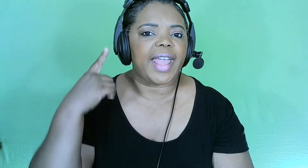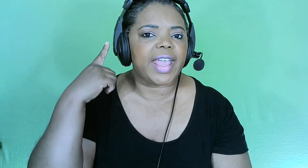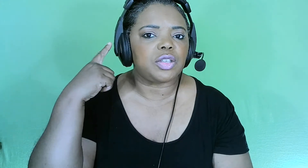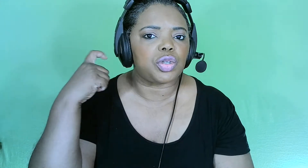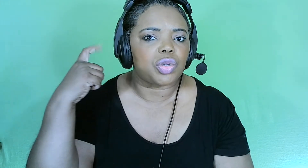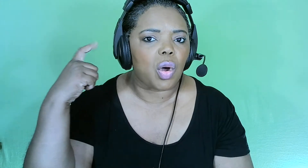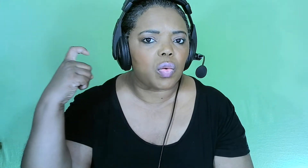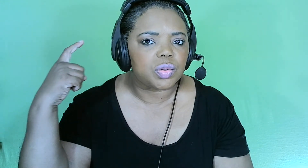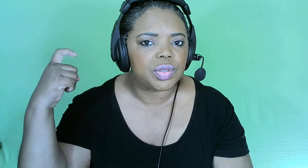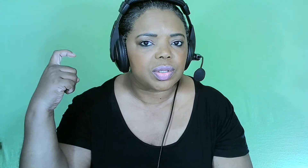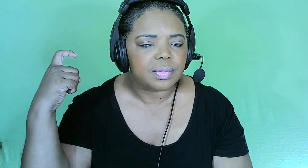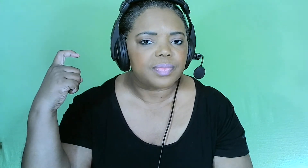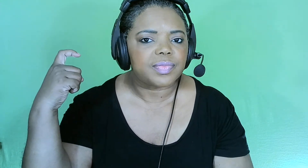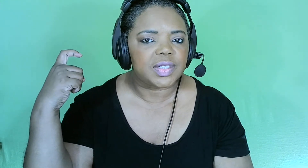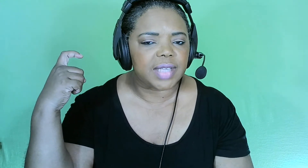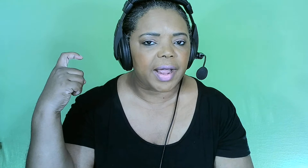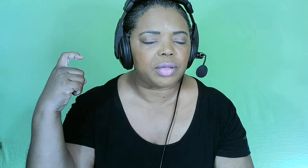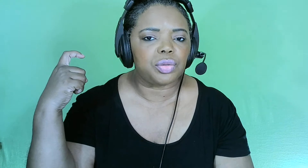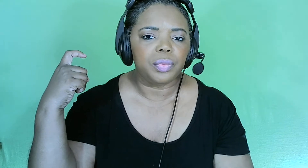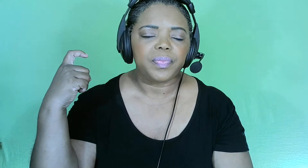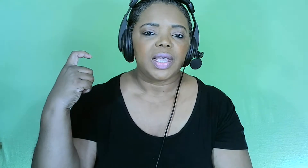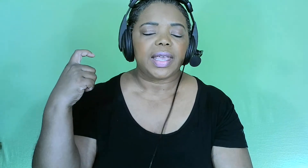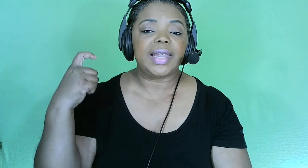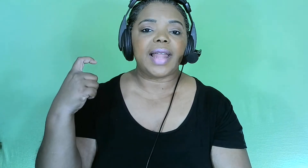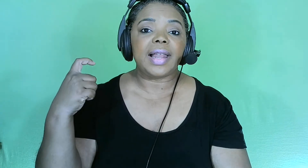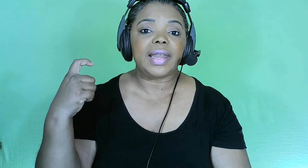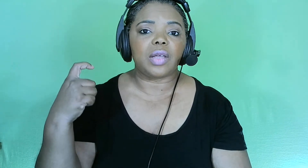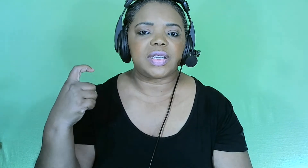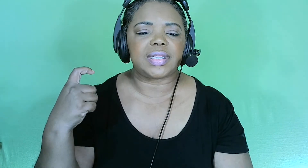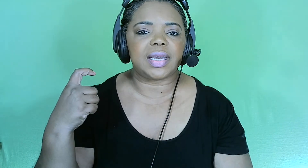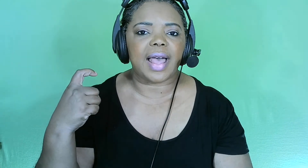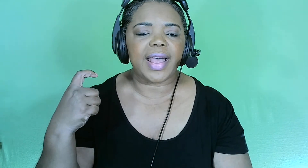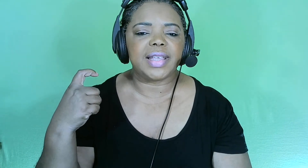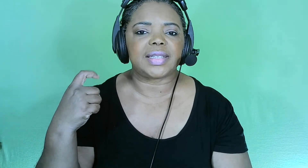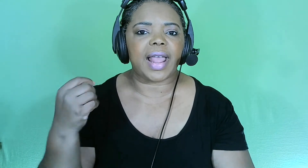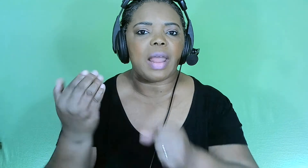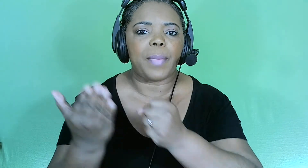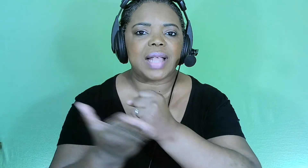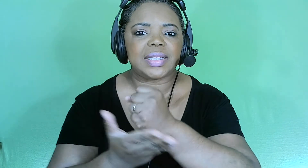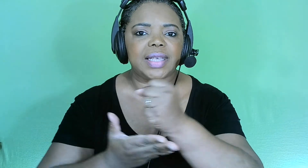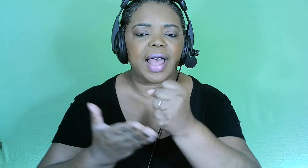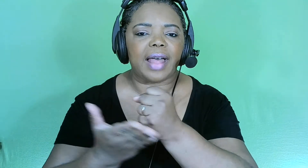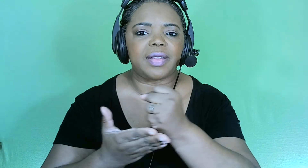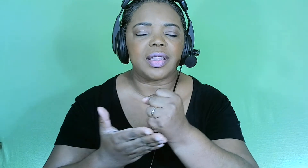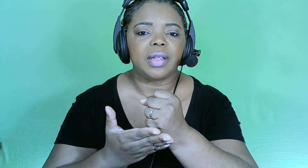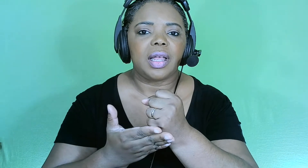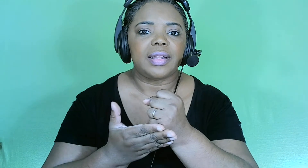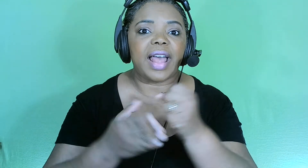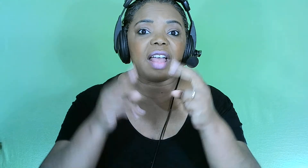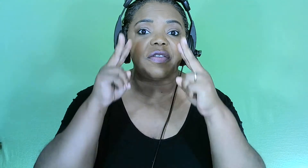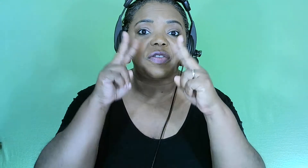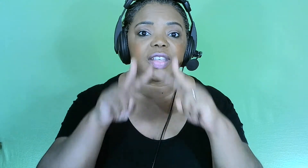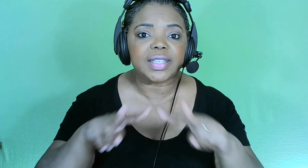em sons, certo? E na língua de sinais ela é baseada na